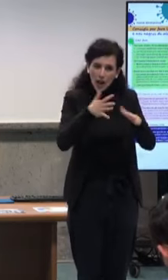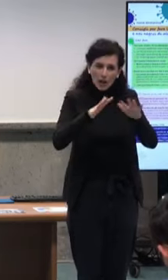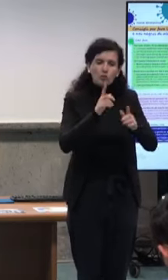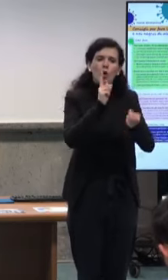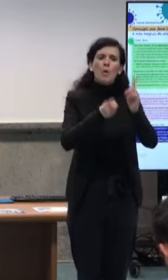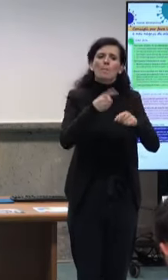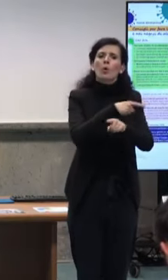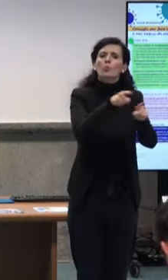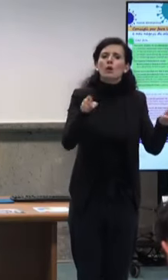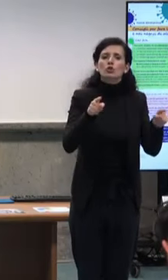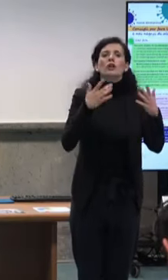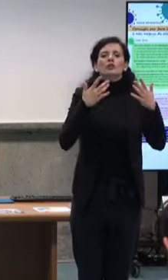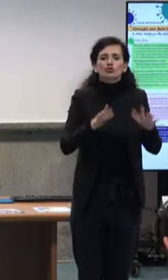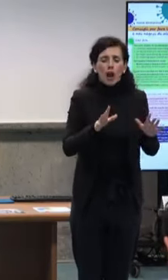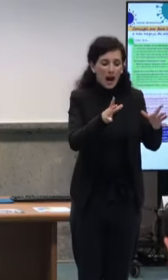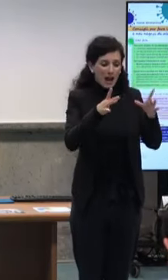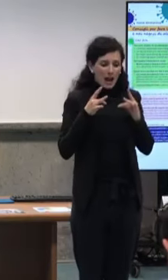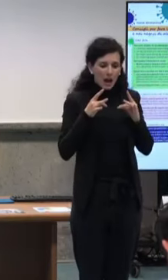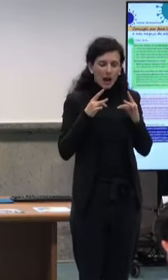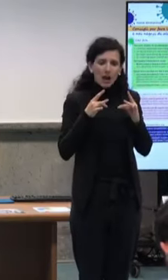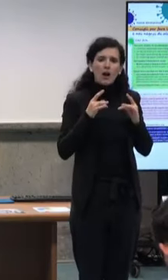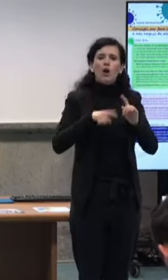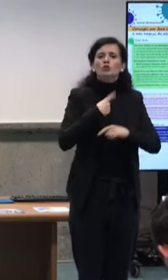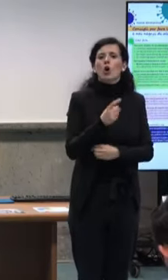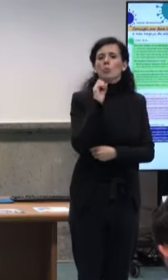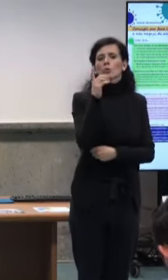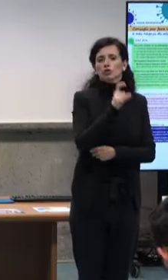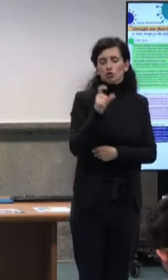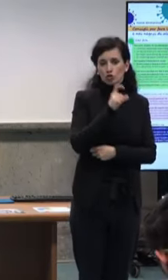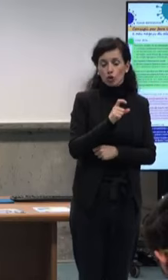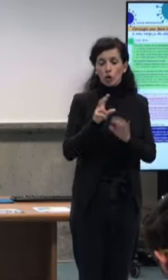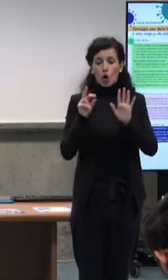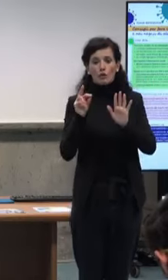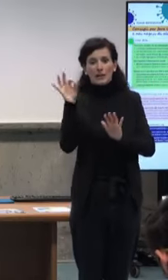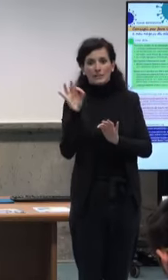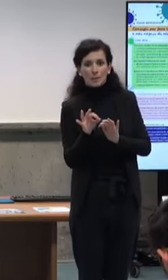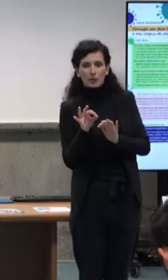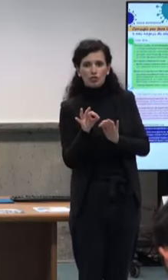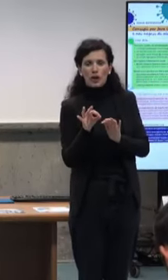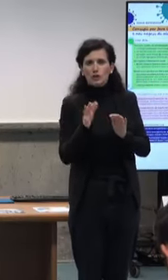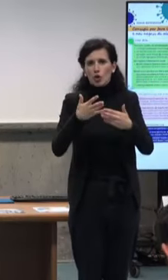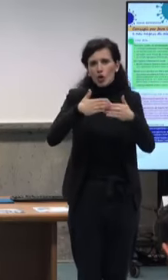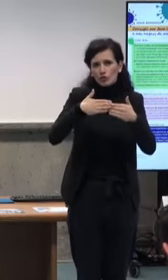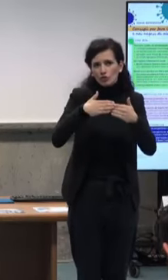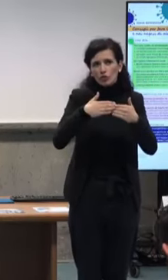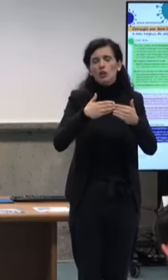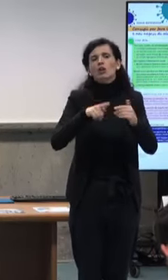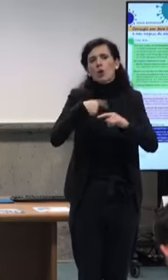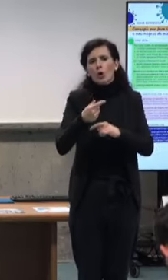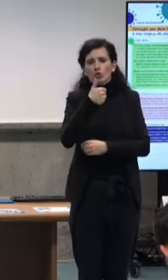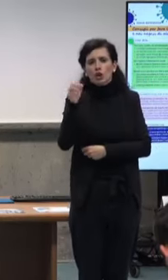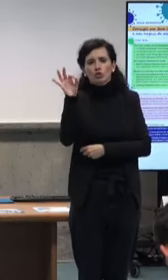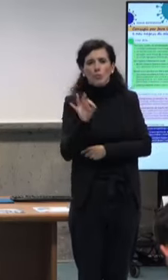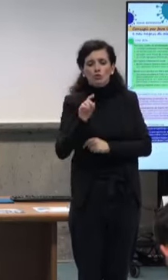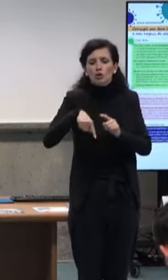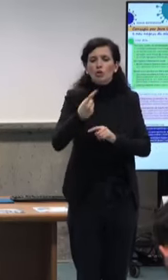che è stata esposta dopo 15 giorni l'ottanta per cento dopo 20 giorni vicino al 100 per cento dopo un mese quindi grosso modo